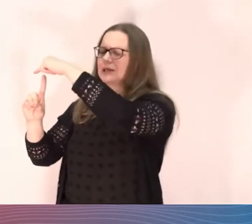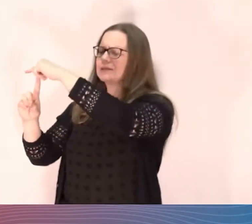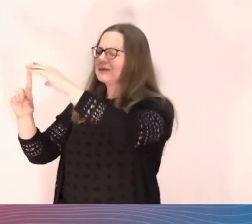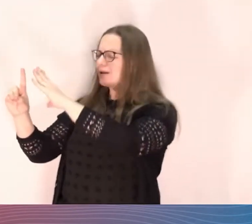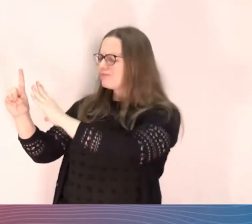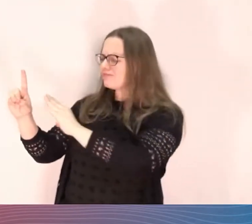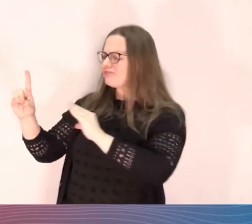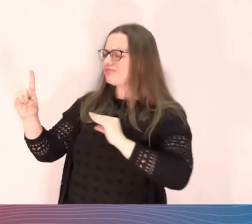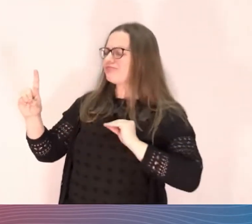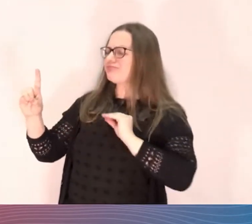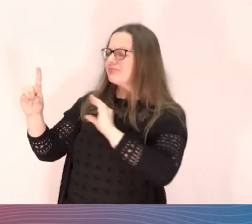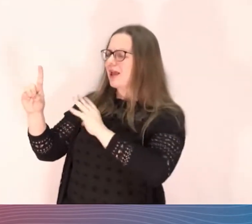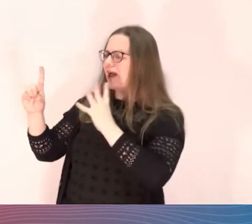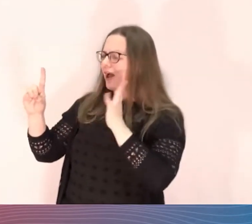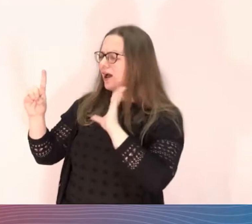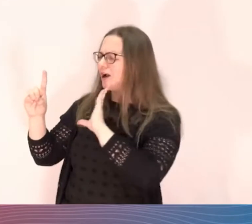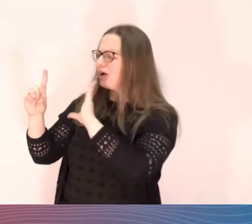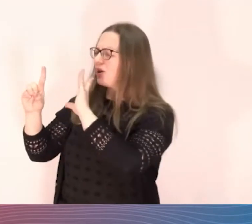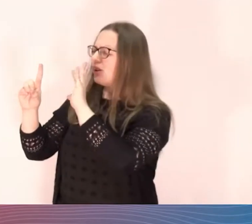pela glória.